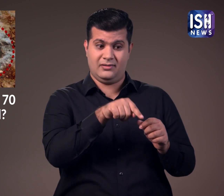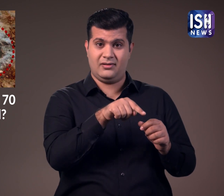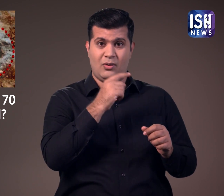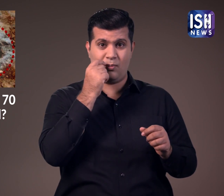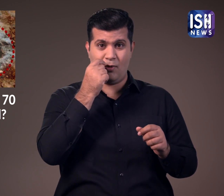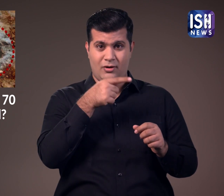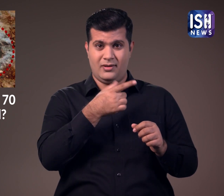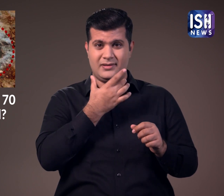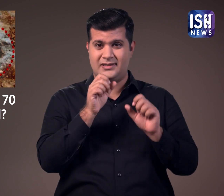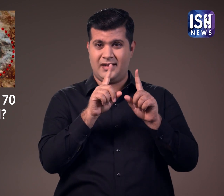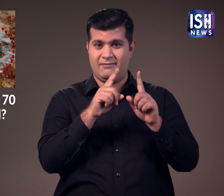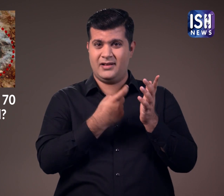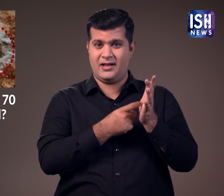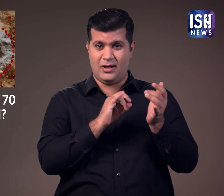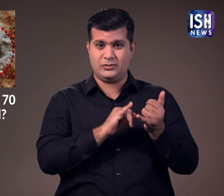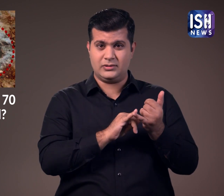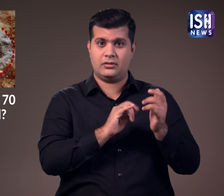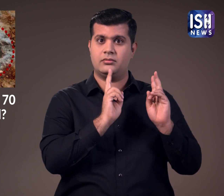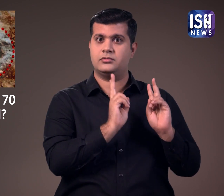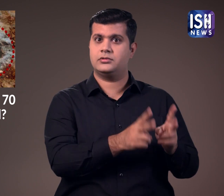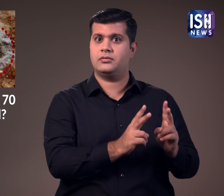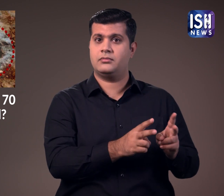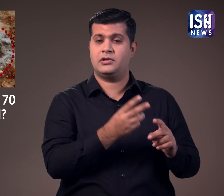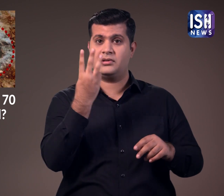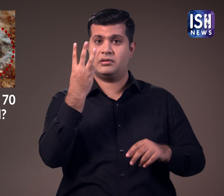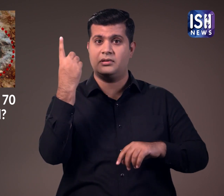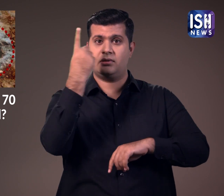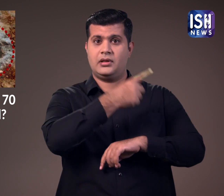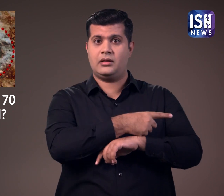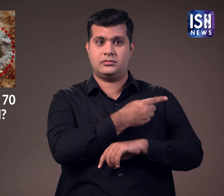हाला कि लड़का पिछले तीन दिनों से वहीं फसा हुआ है